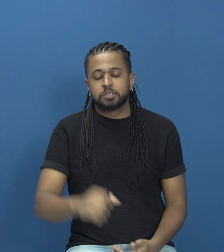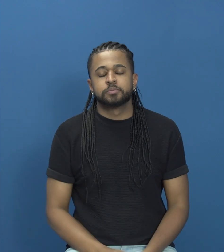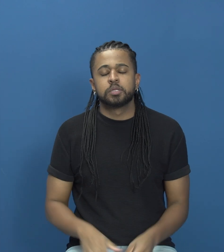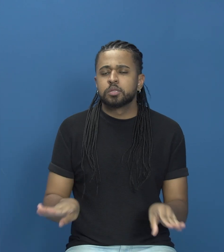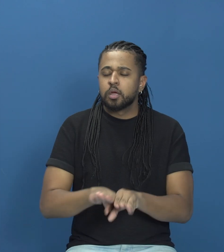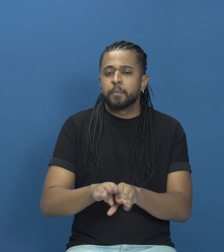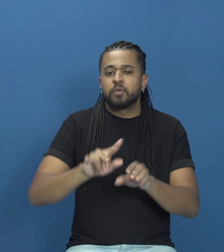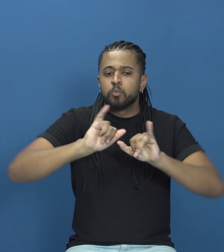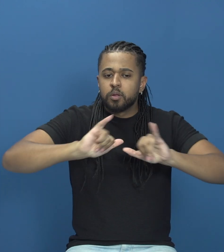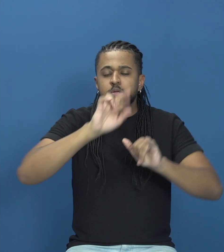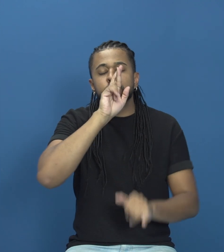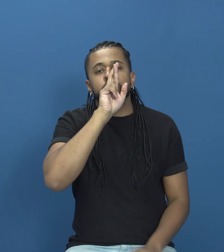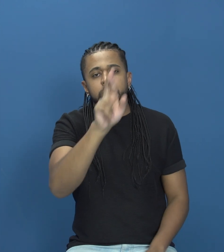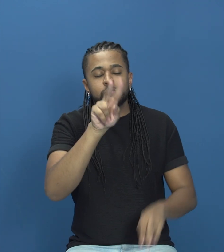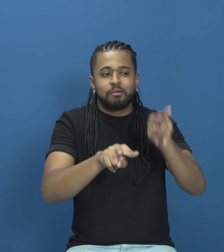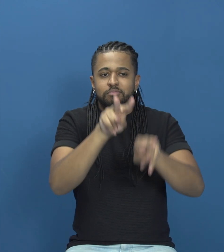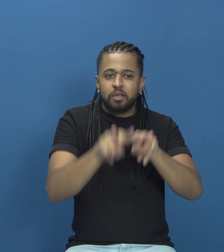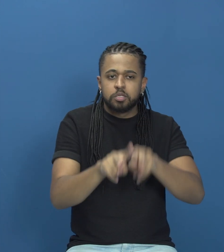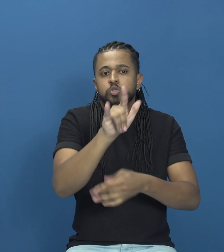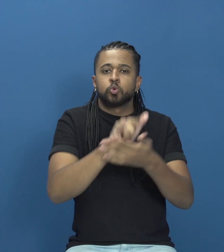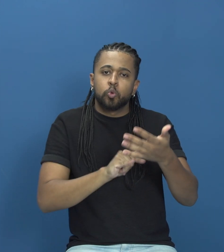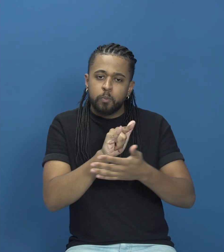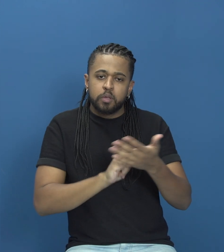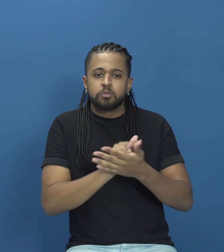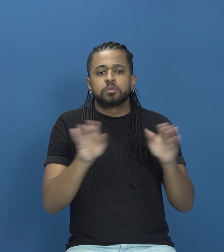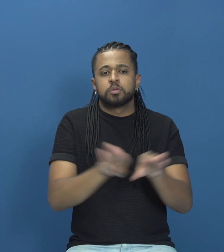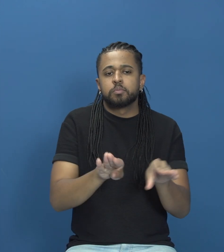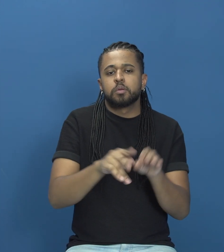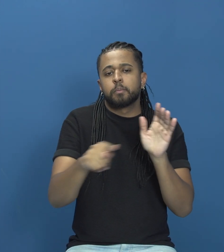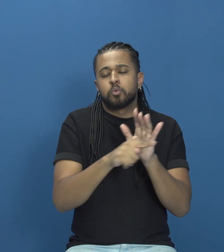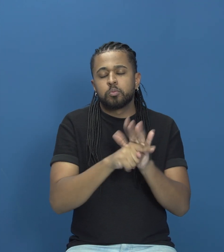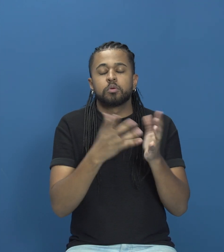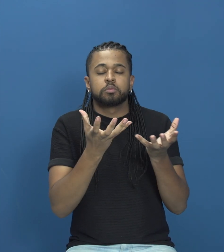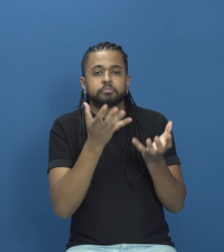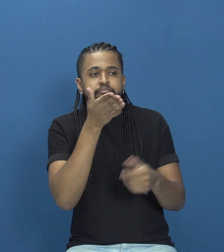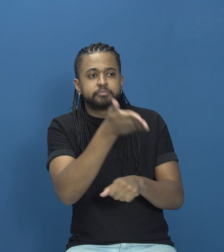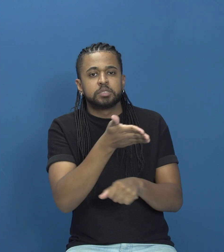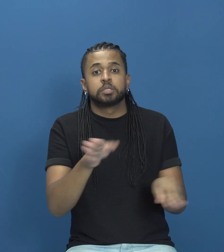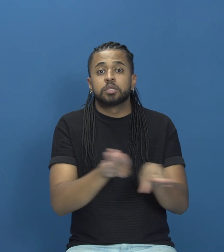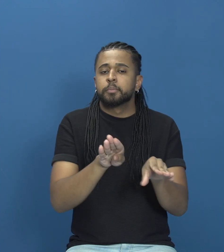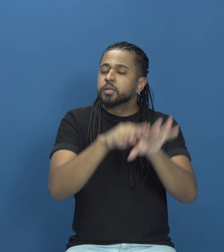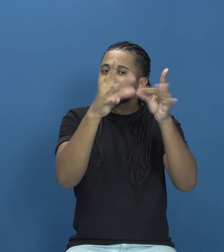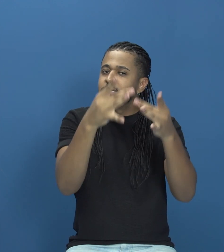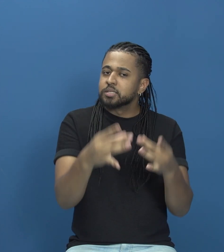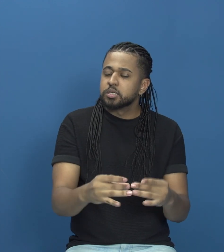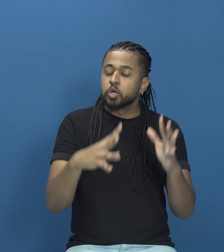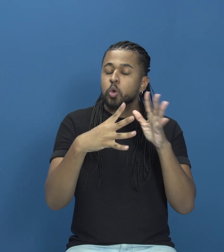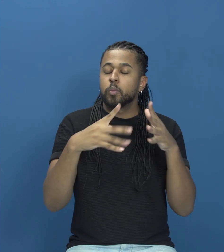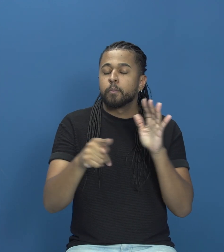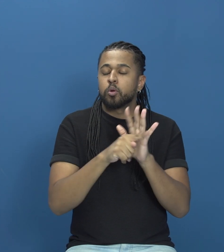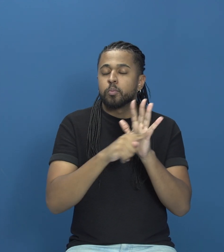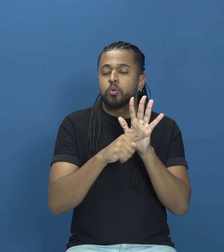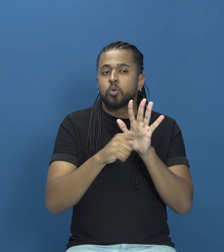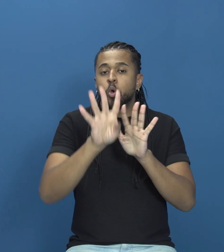e publicará o resultado da análise de documentos e dos referidos requisitos, conforme descrito no cronograma